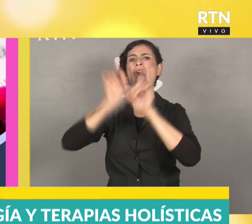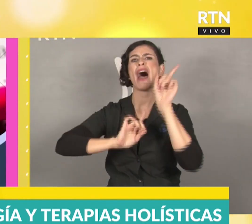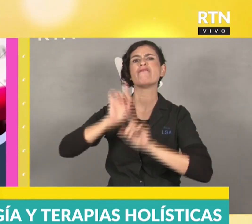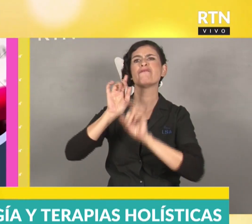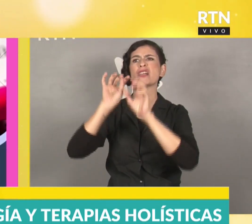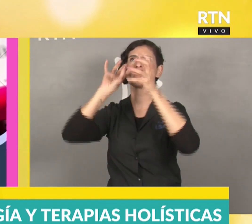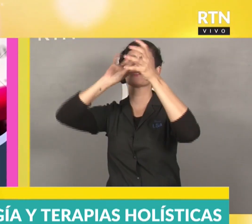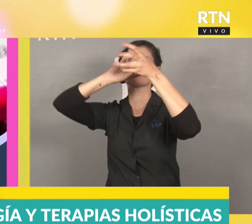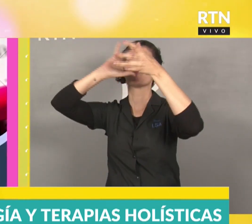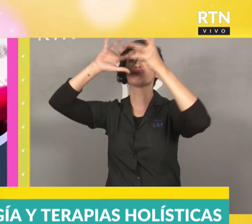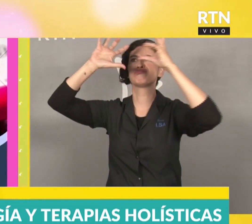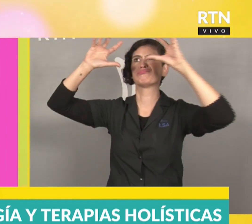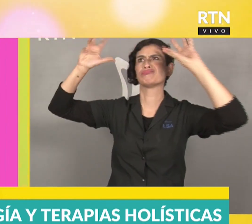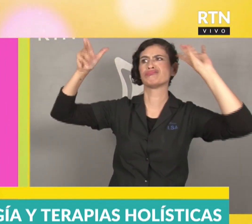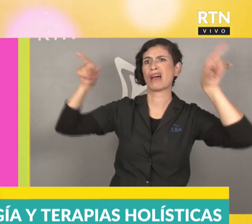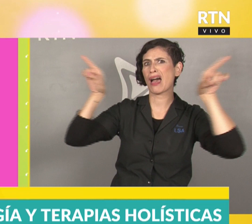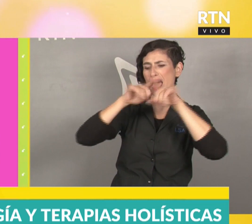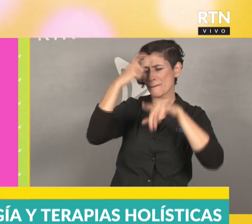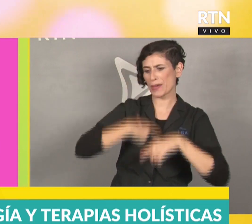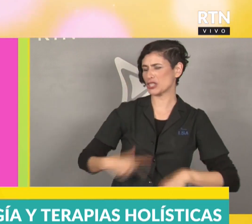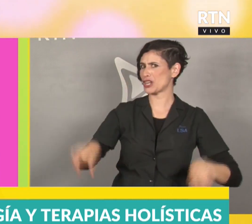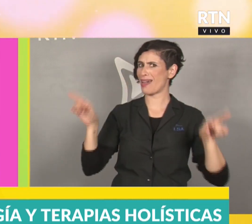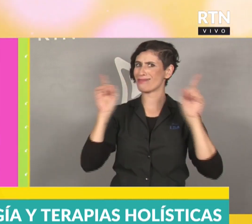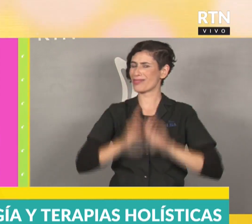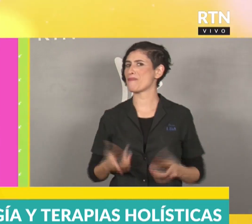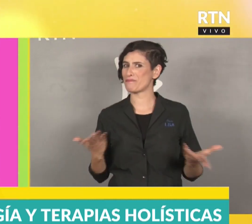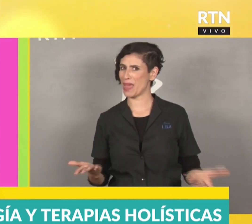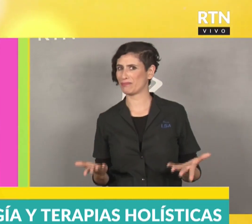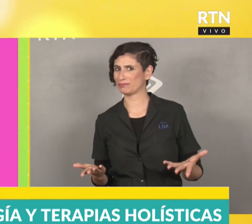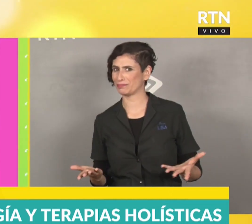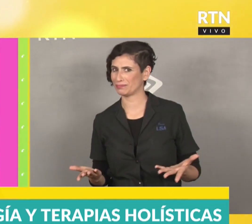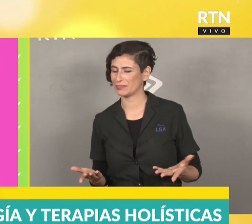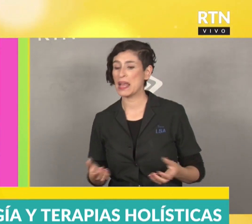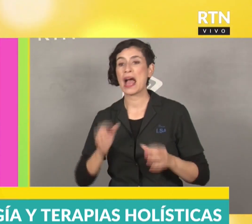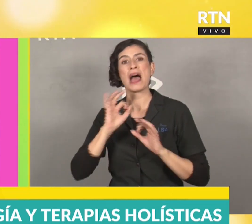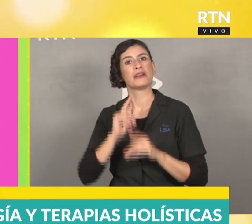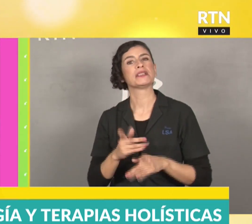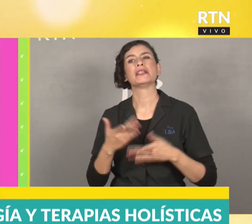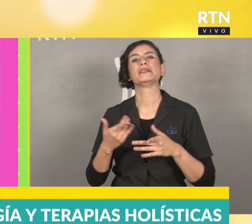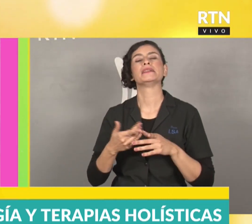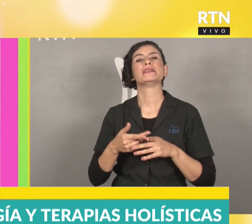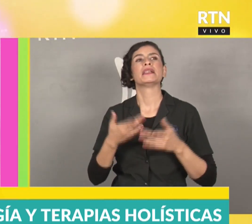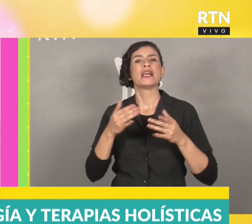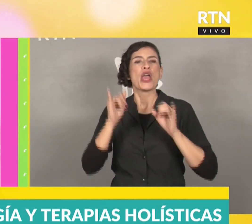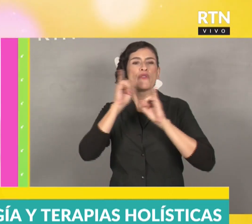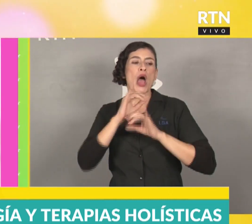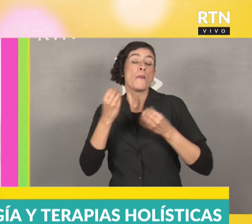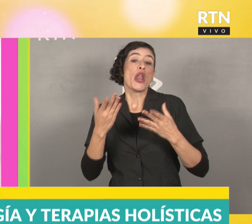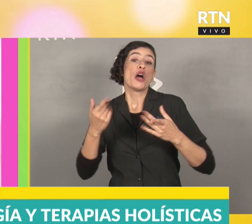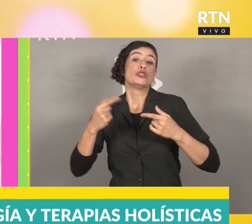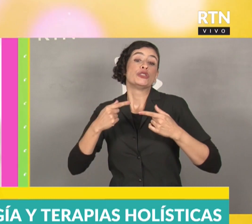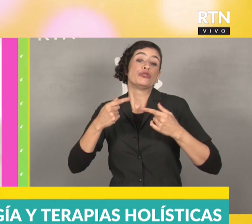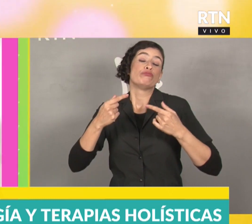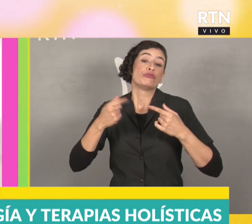muy bien. Y entonces, ¿qué van a encontrar en tu columna cuando vengan? En mi columna van a encontrar todo lo